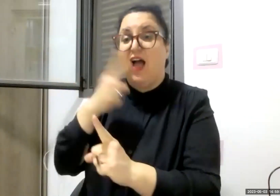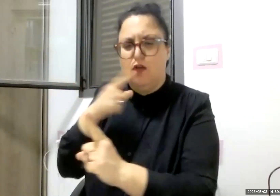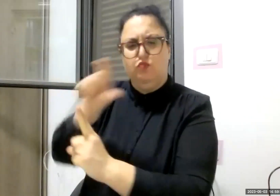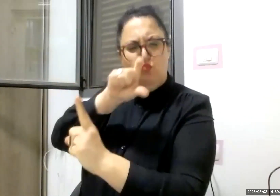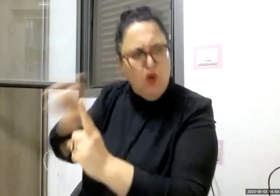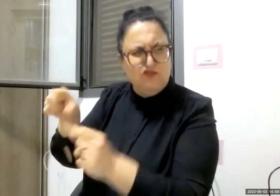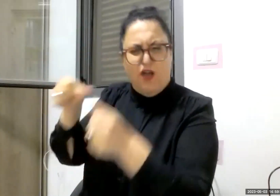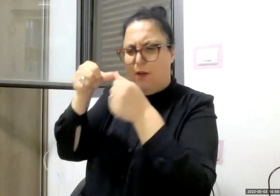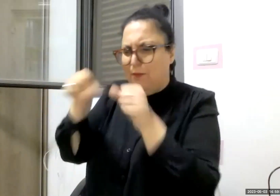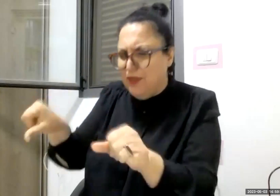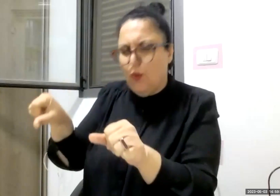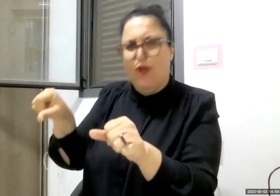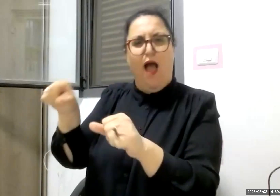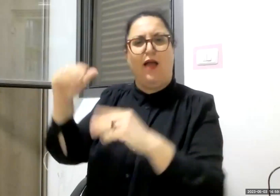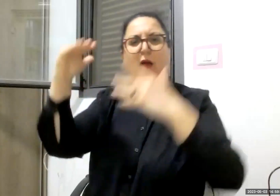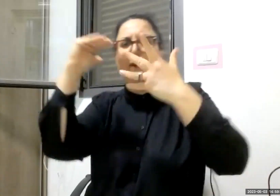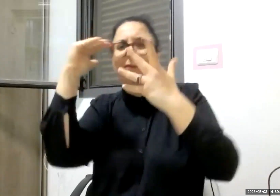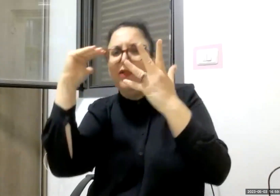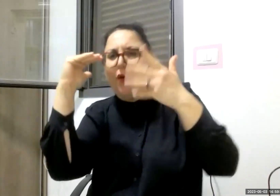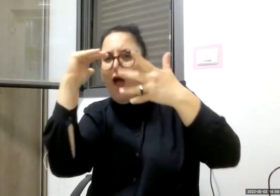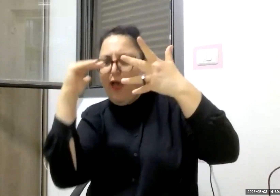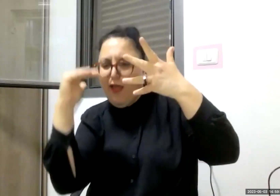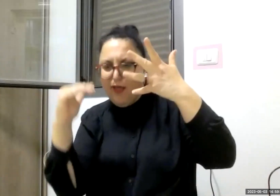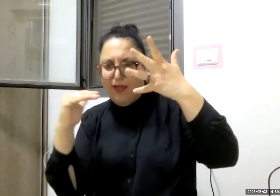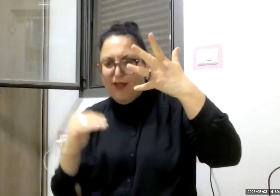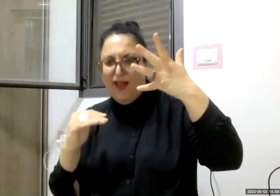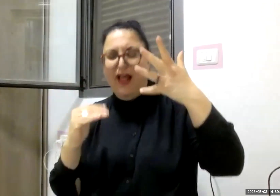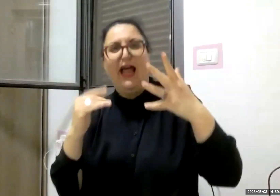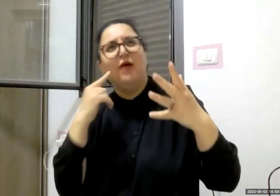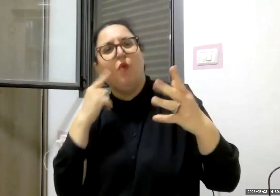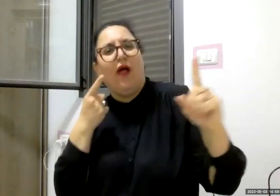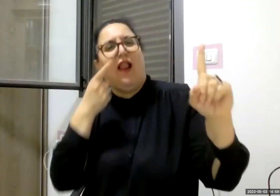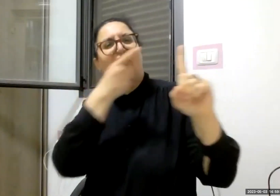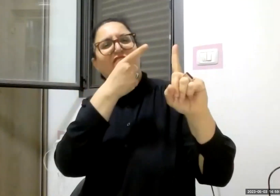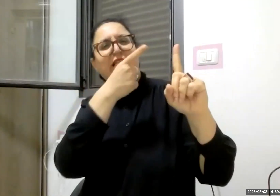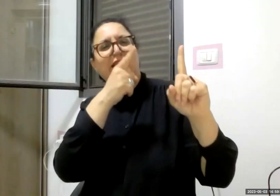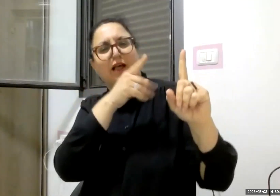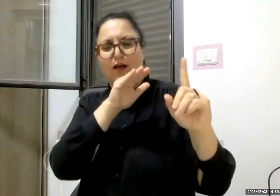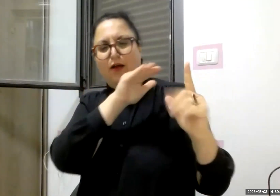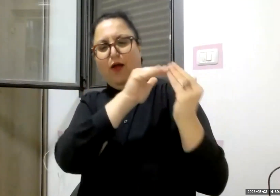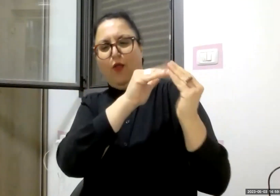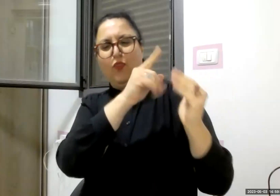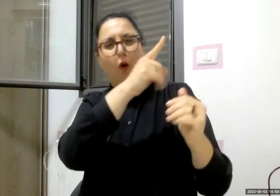החרש, מואשם ומתויג ומדורג, לפי